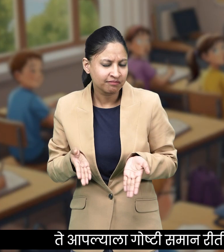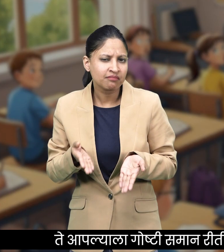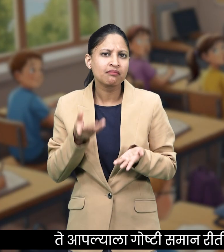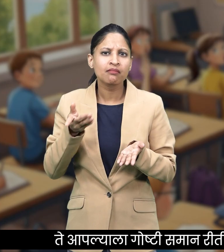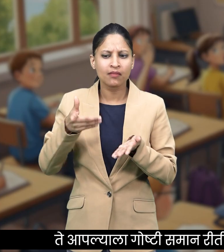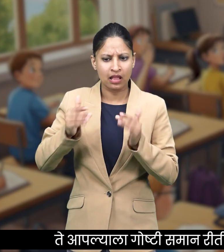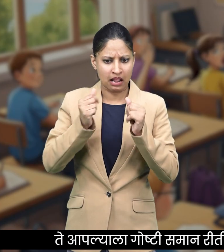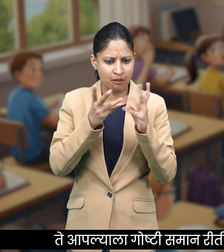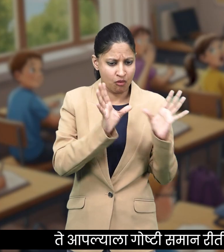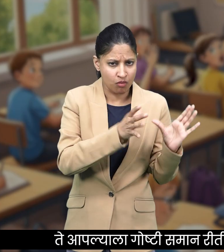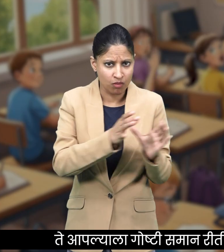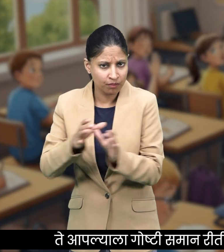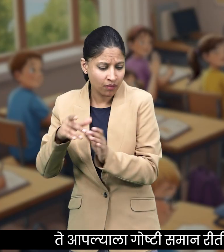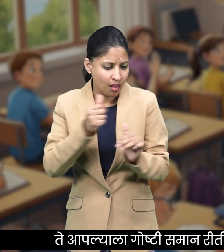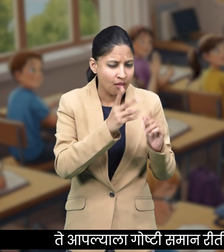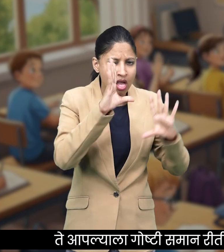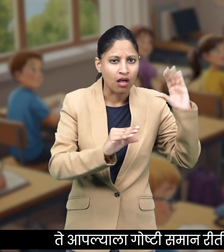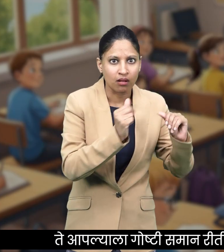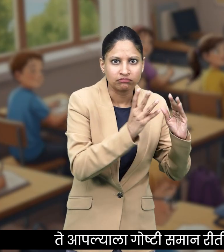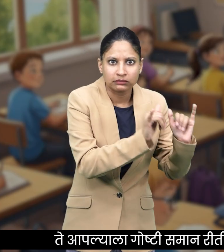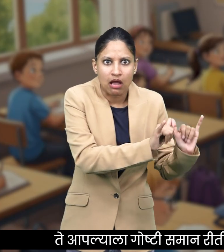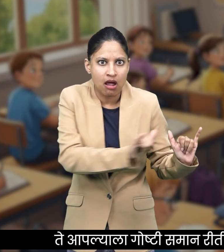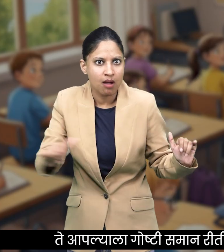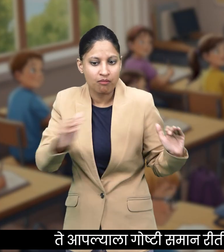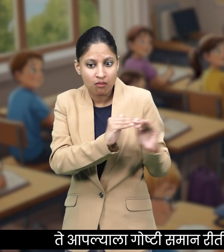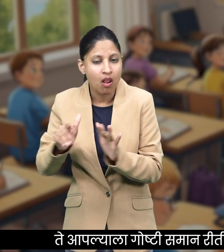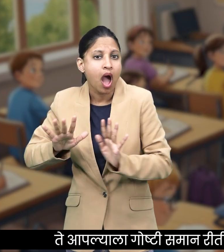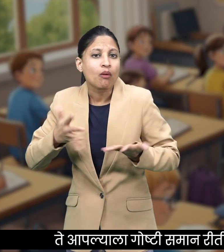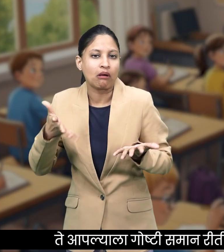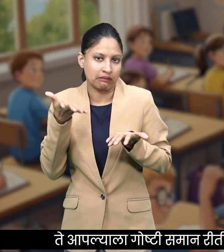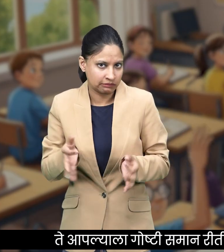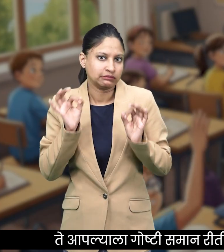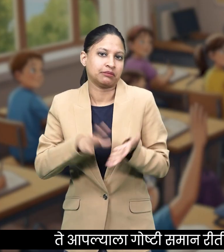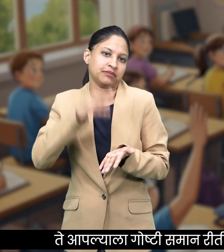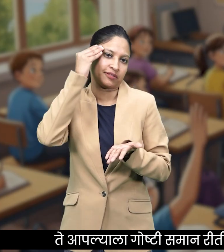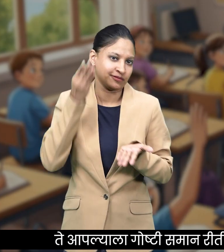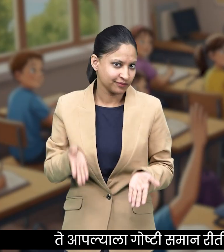ते आपल्याला गोष्टी समान रीतीने विभाजित करण्यास कशी मदत करतात हे शिकू.